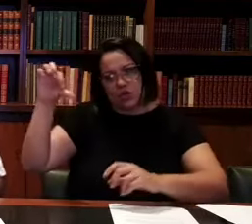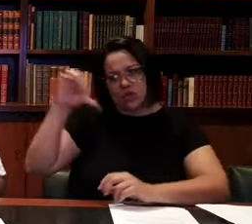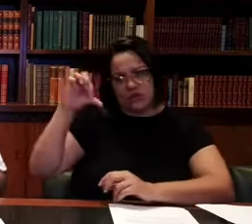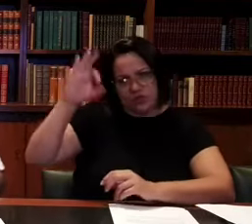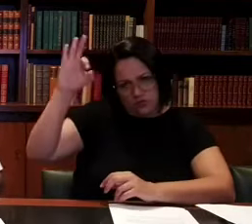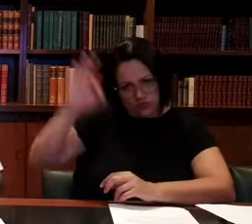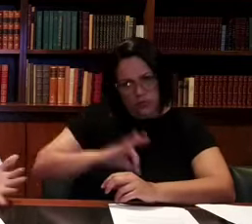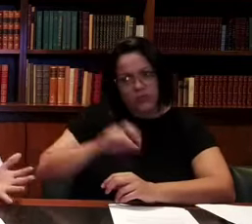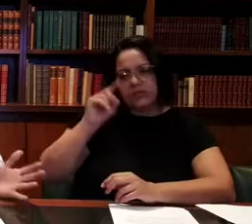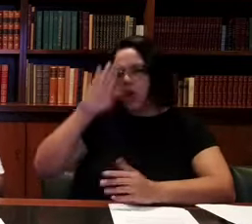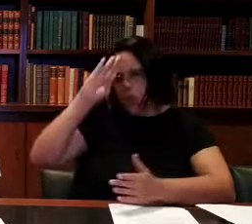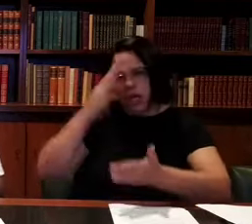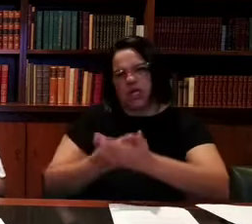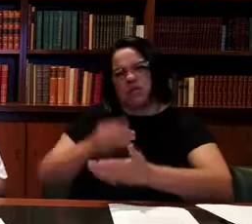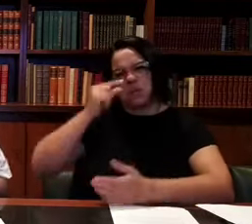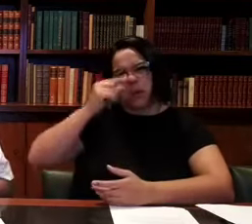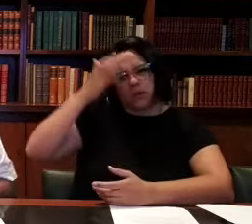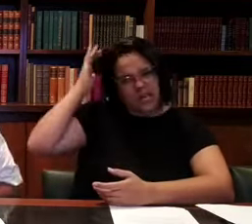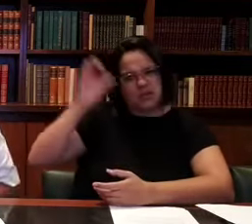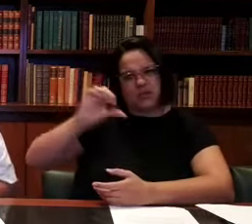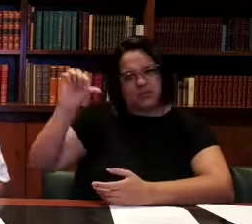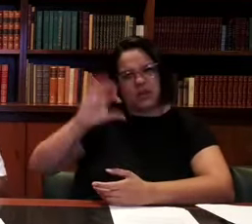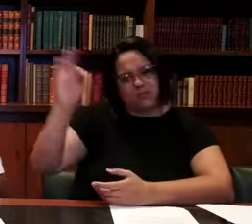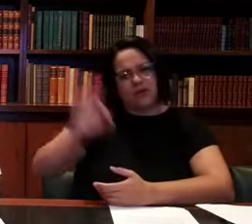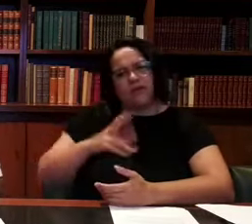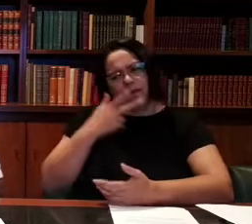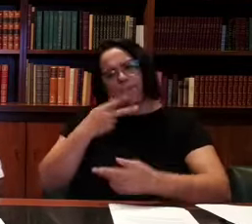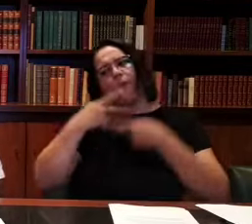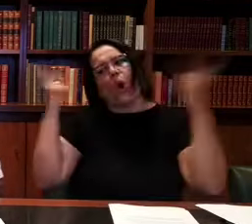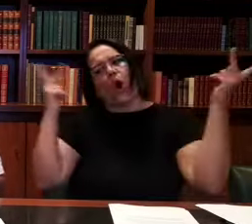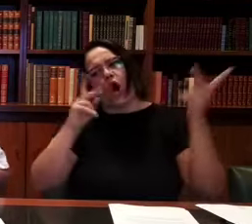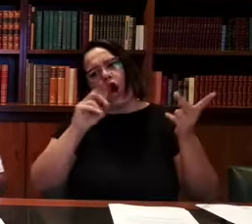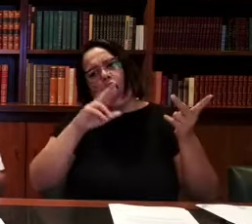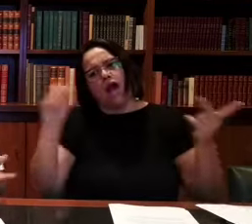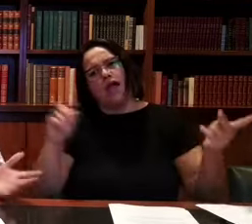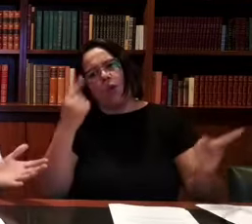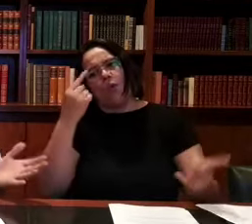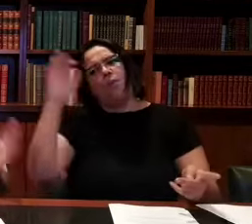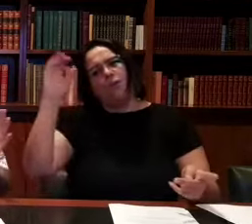eu vou dar uma coisinha eu falo comer peixe pode né sem por cento não p**** é zero